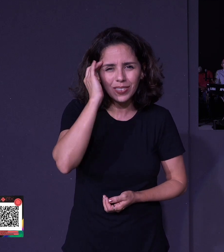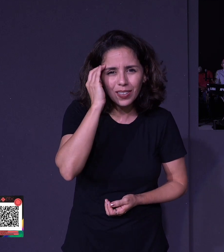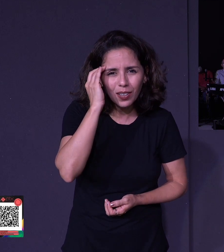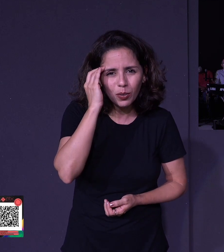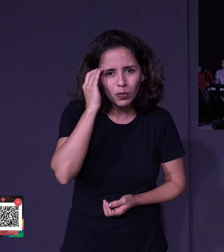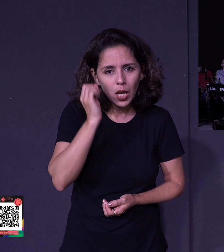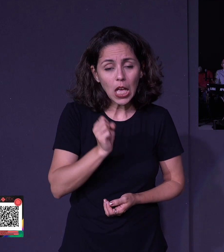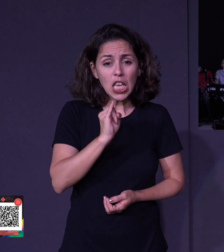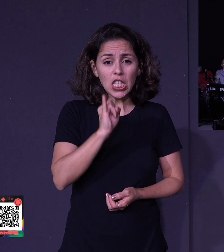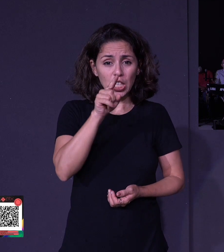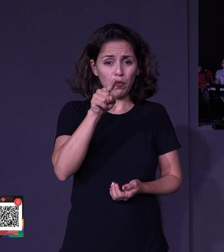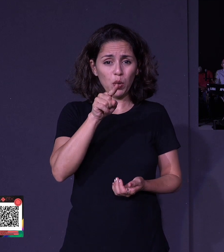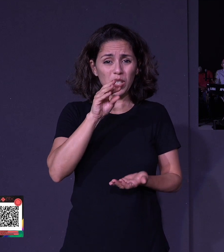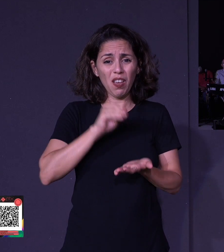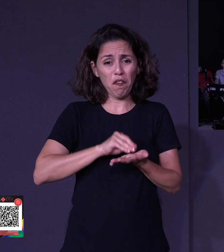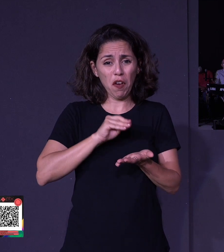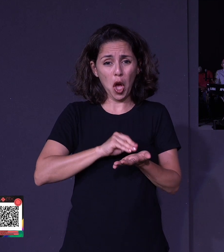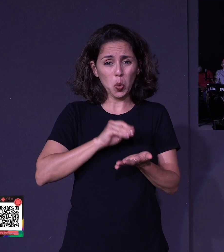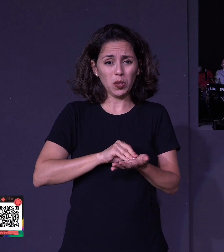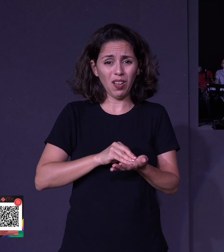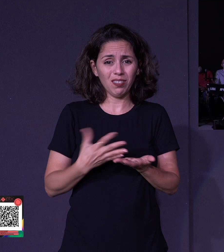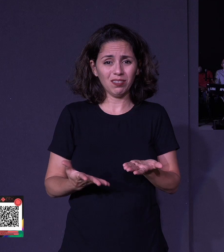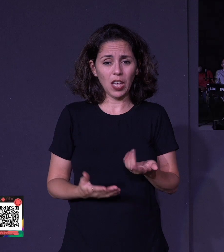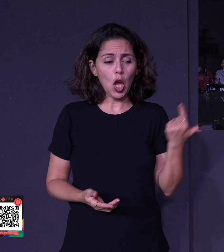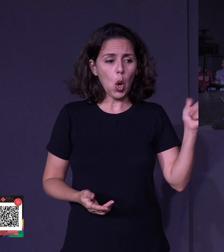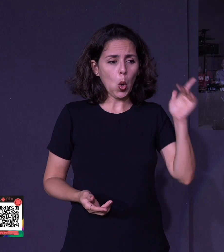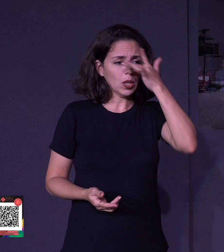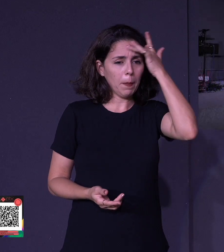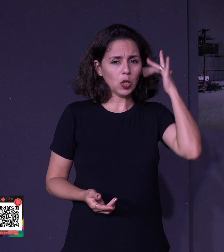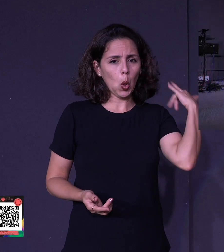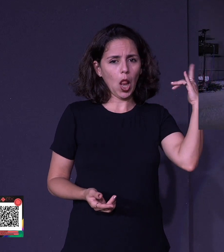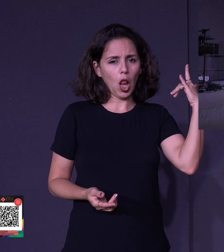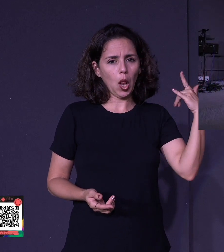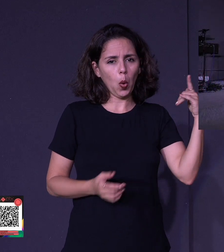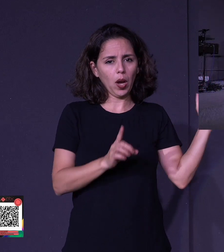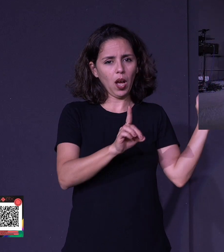um insensato venha influenciar os seus filhos.